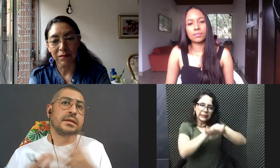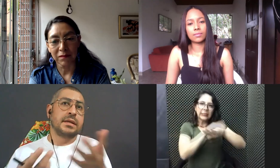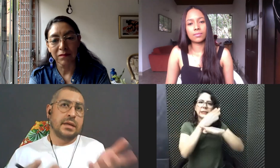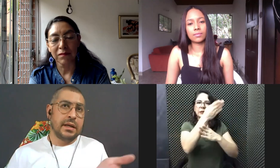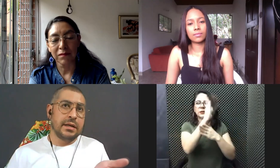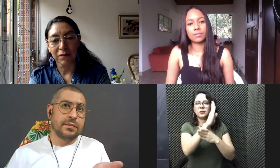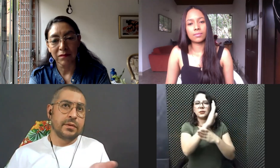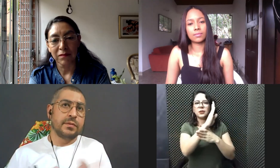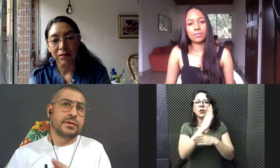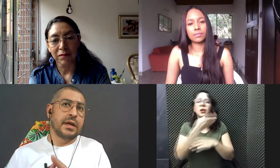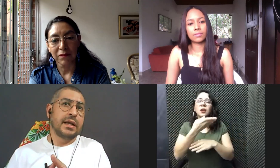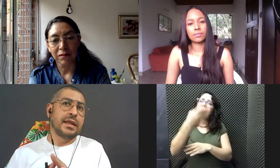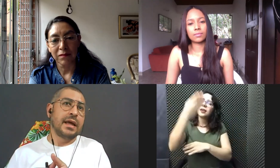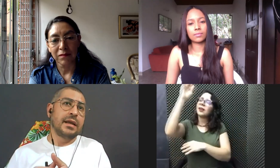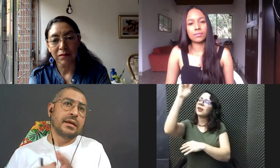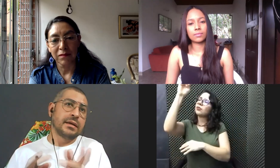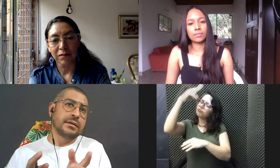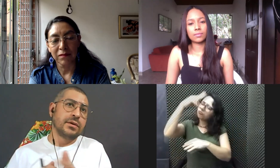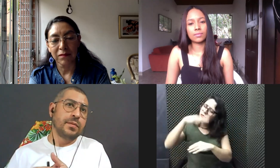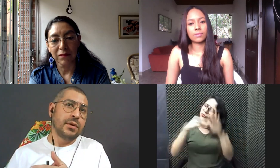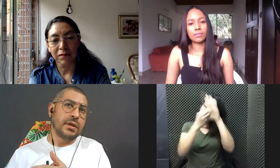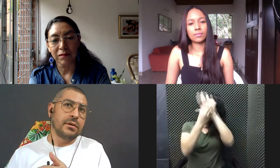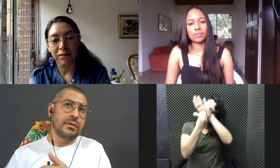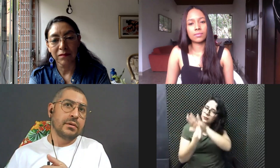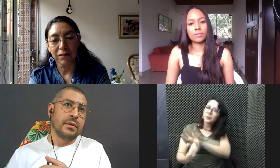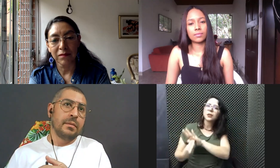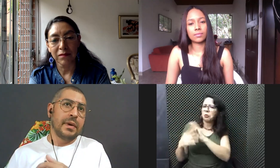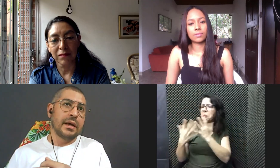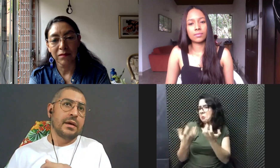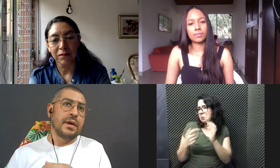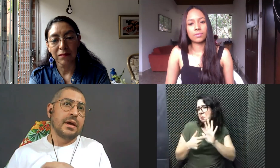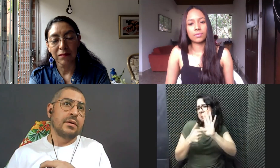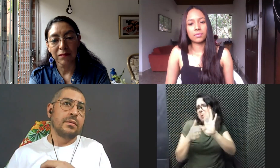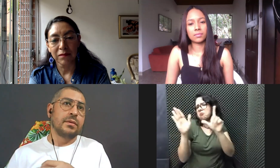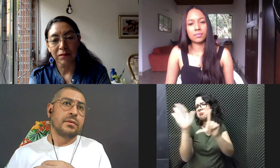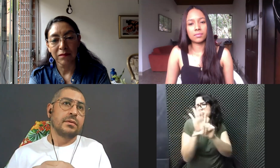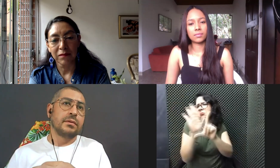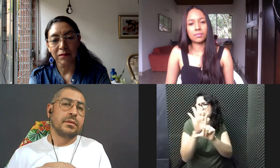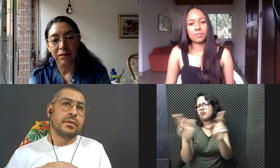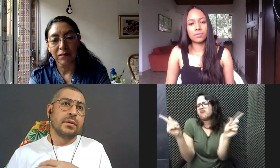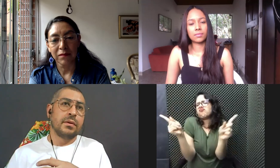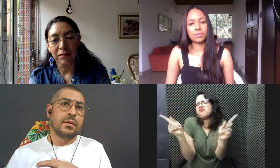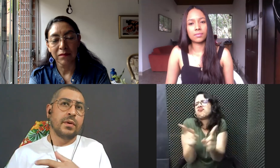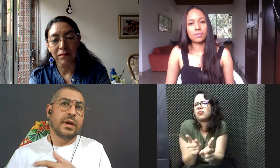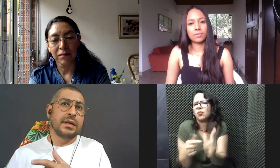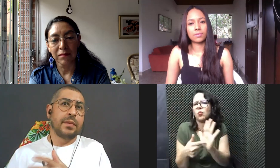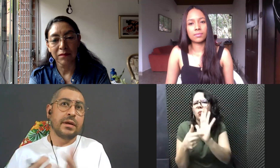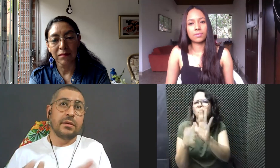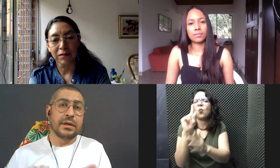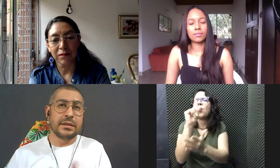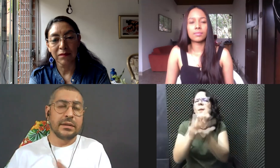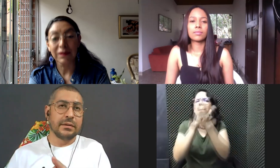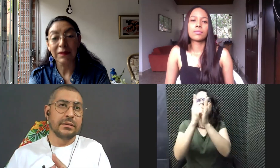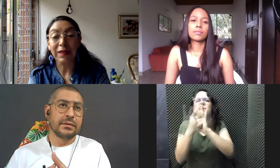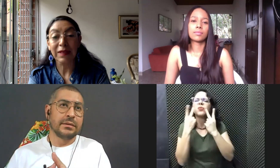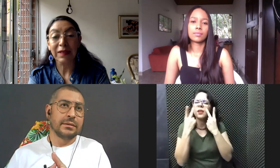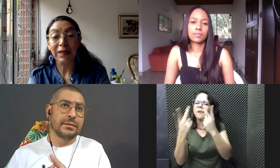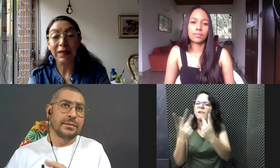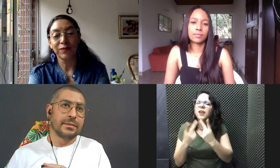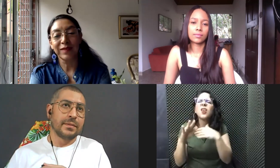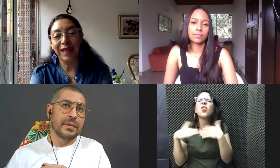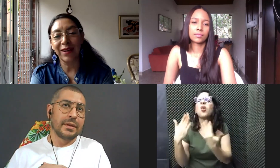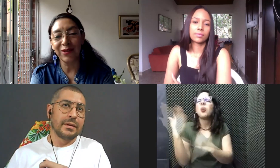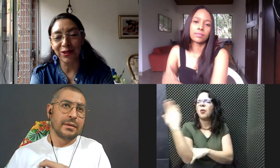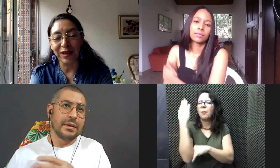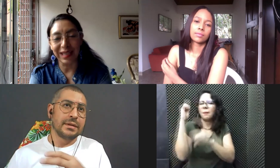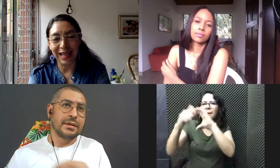Y si quieren les puedo mostrar el tráiler, que es de un minutico, para que vean cómo es la película. ¿Sí?